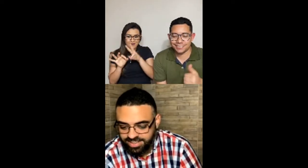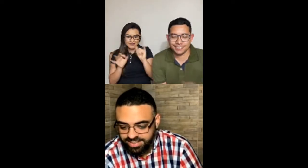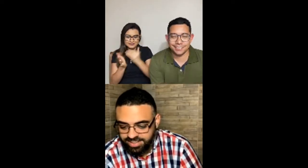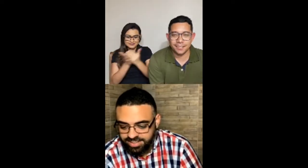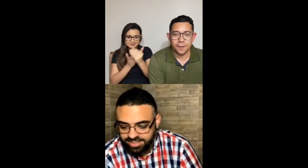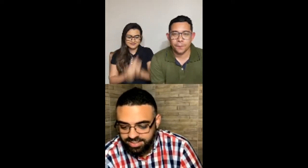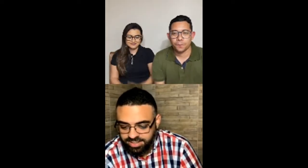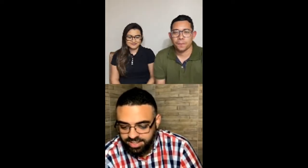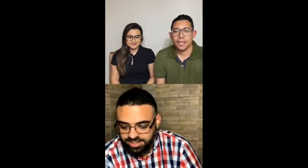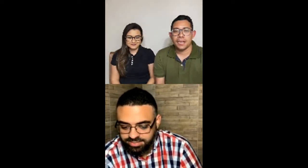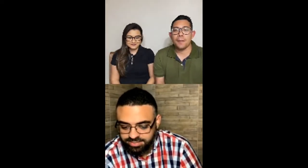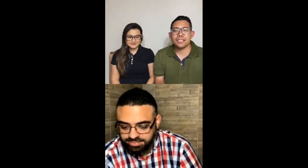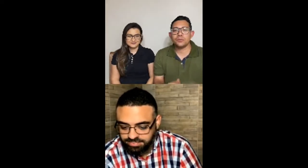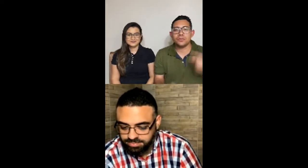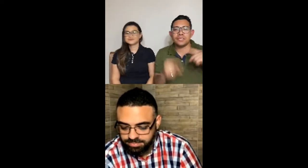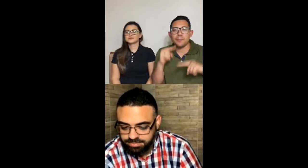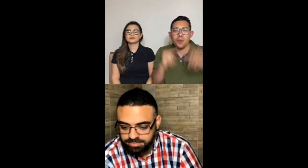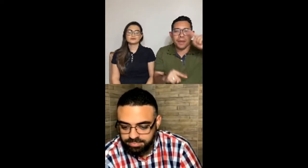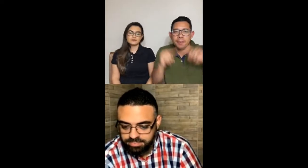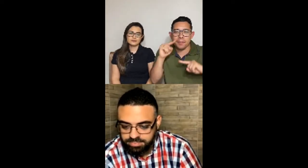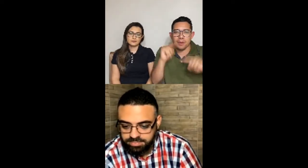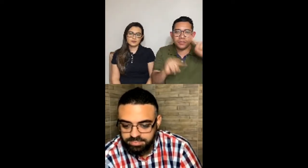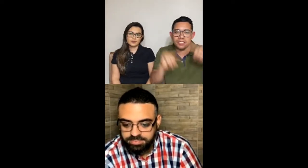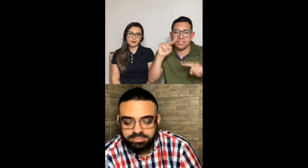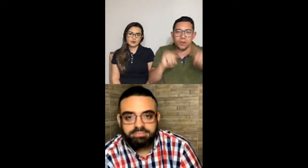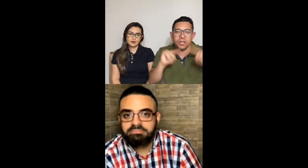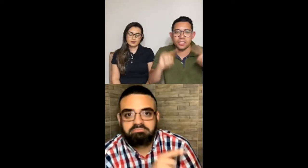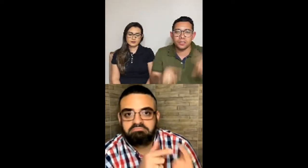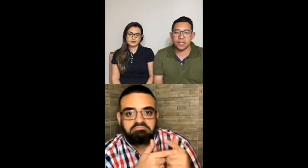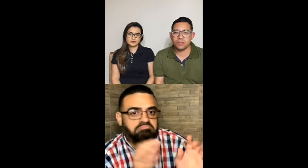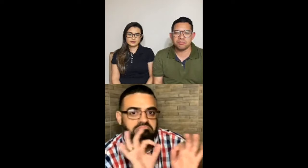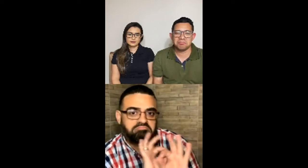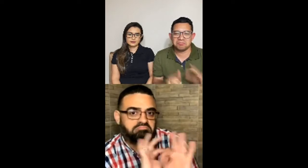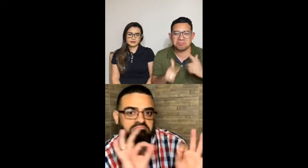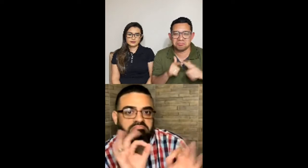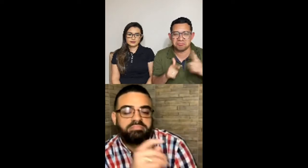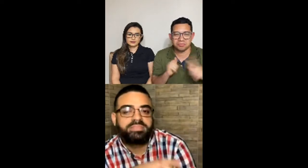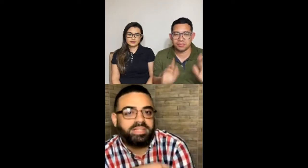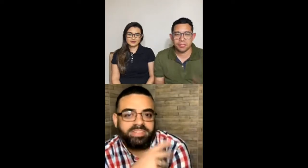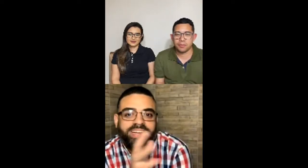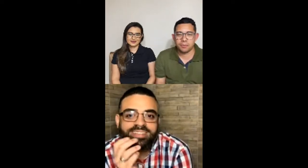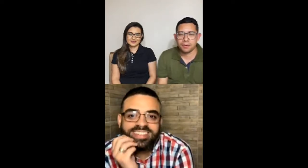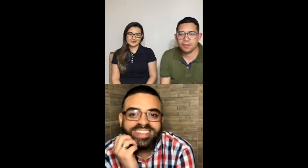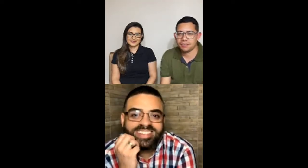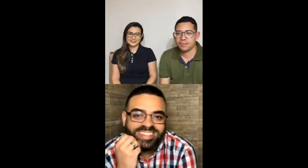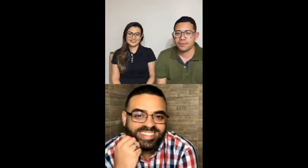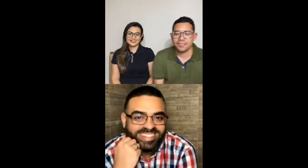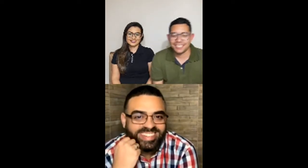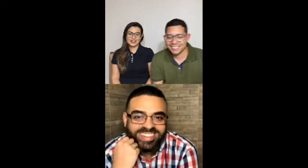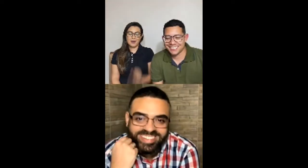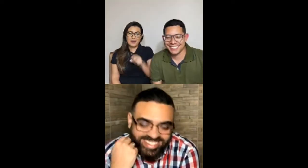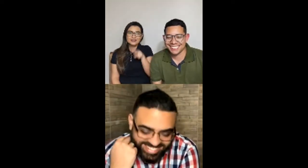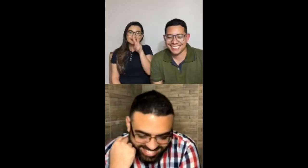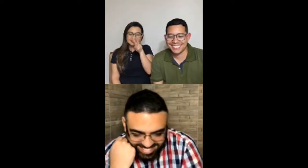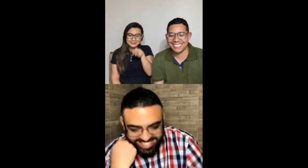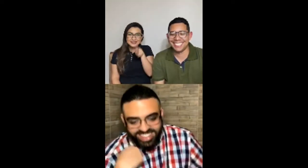É. Não, mas não tem problema para onde você estiver olhando, não. Não tem problema, não. Então